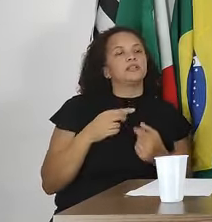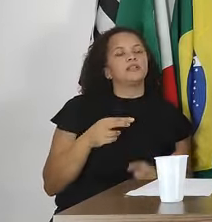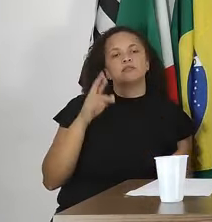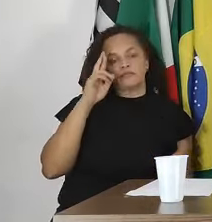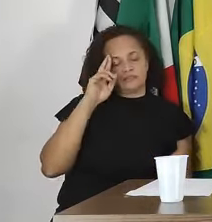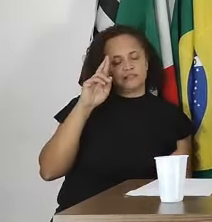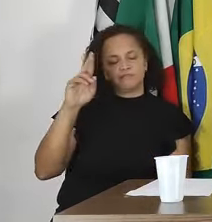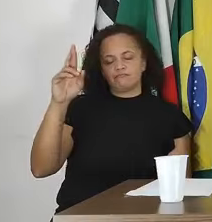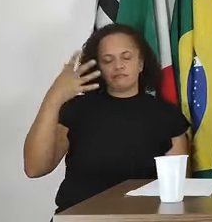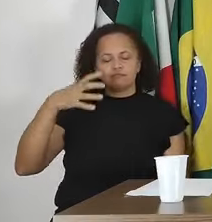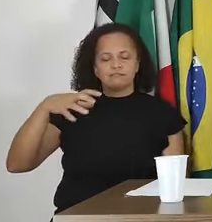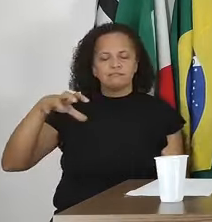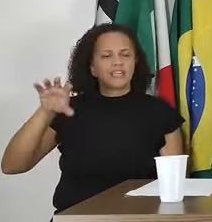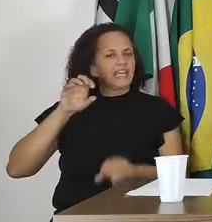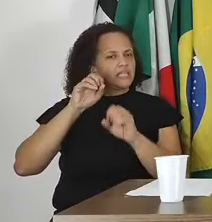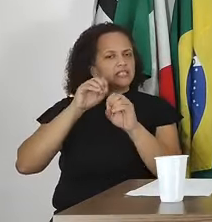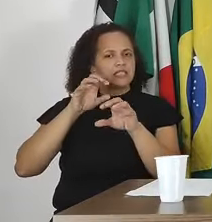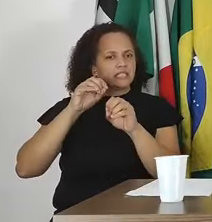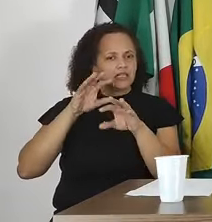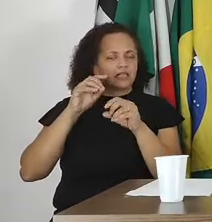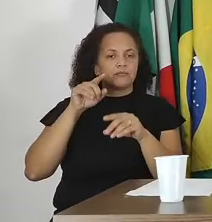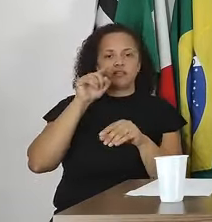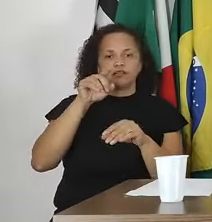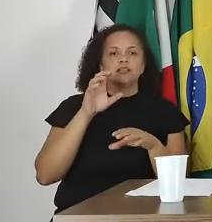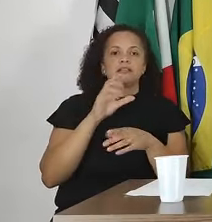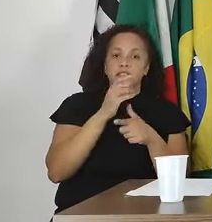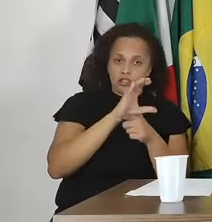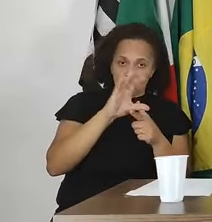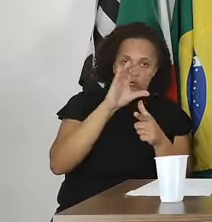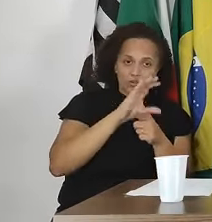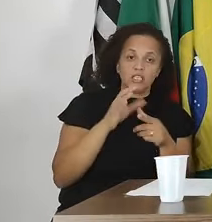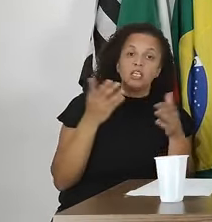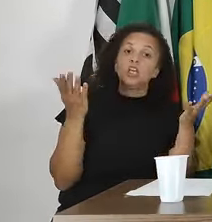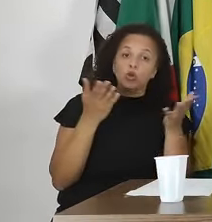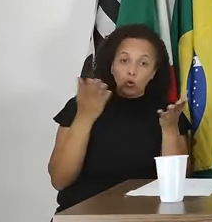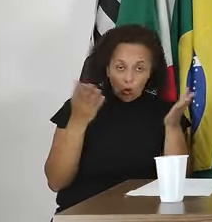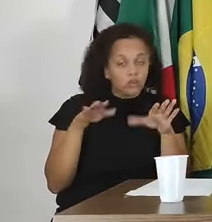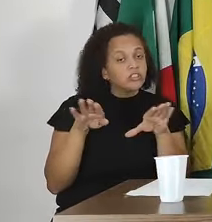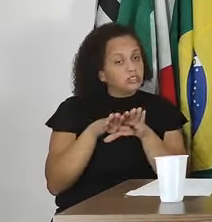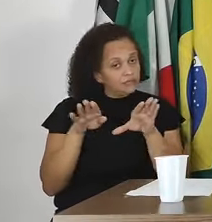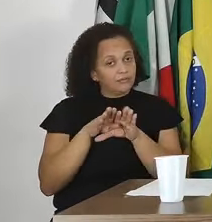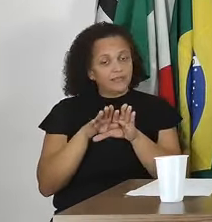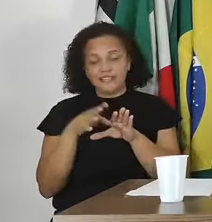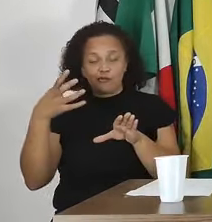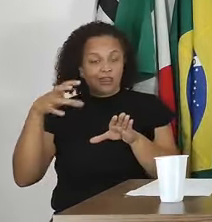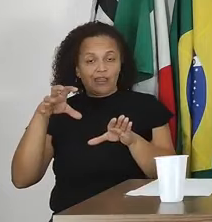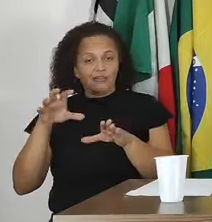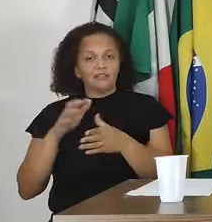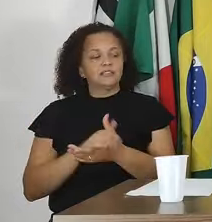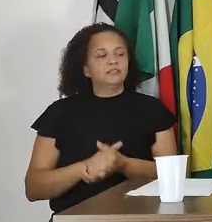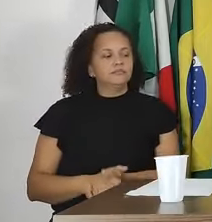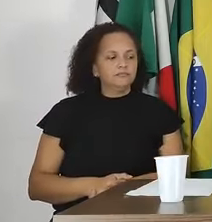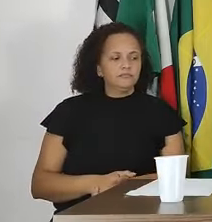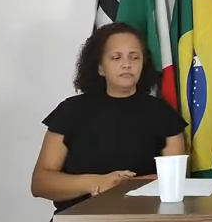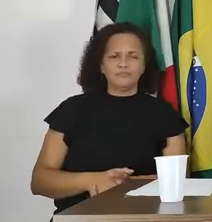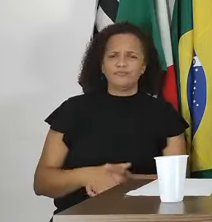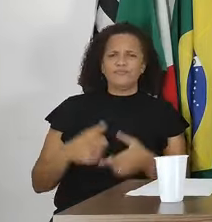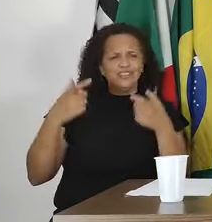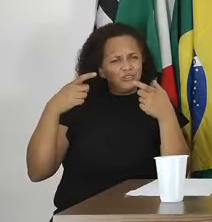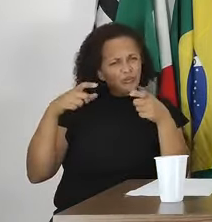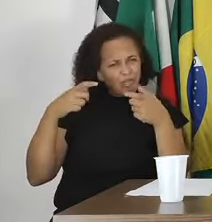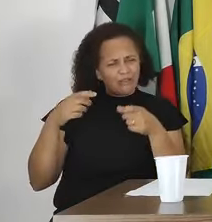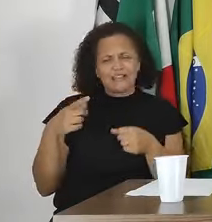Coríntios e que a gente devia ter trazido para hoje, para os nossos dias de hoje, né? Não foi isso. E onde tem ser humano, a gente